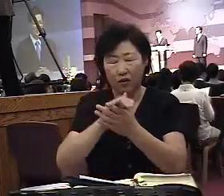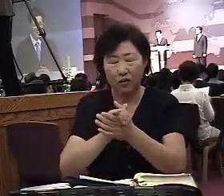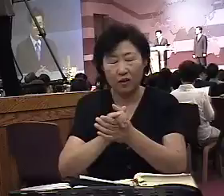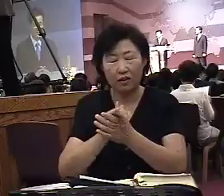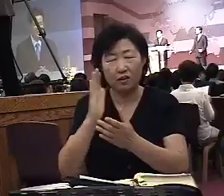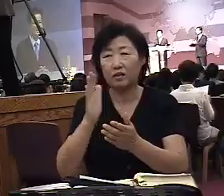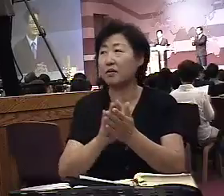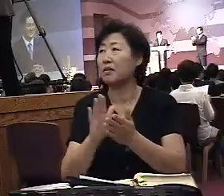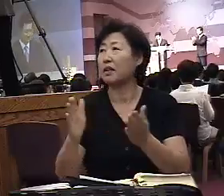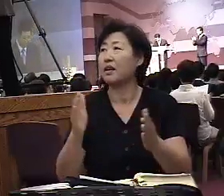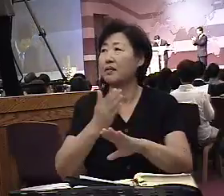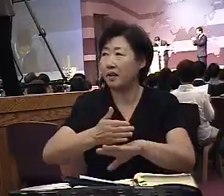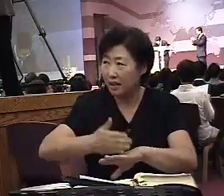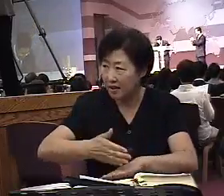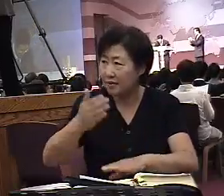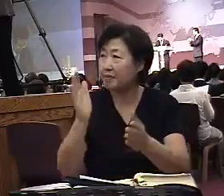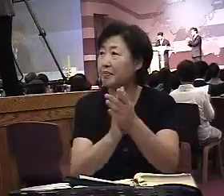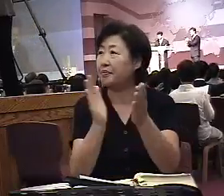하겠습니다. 감사합니다.